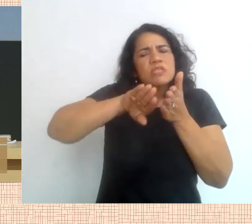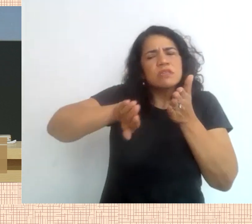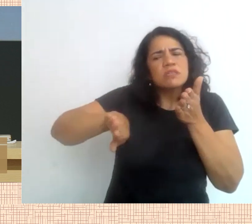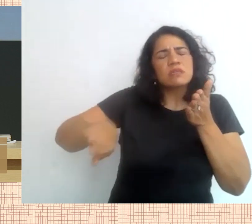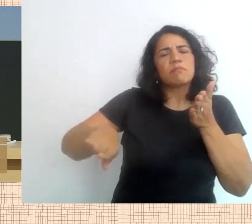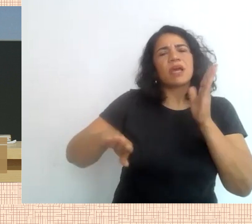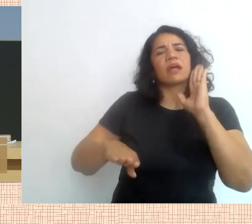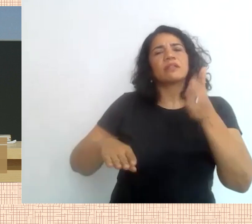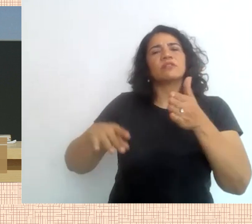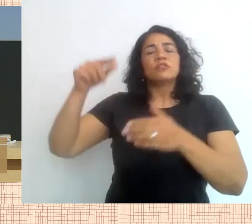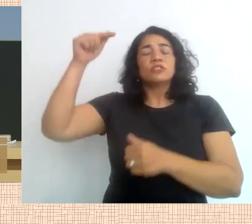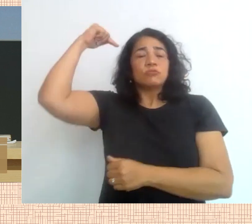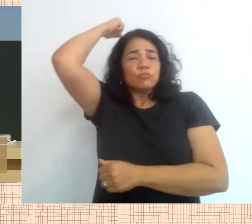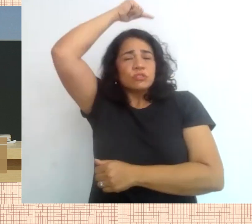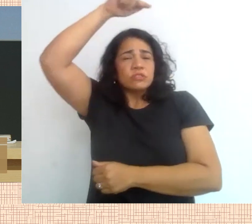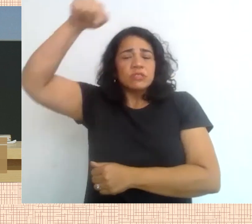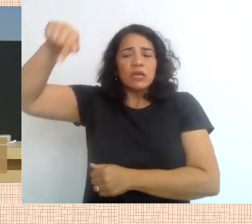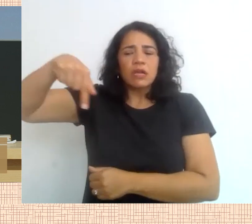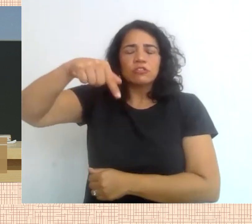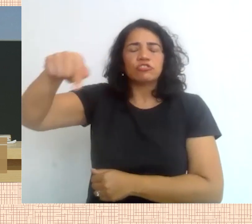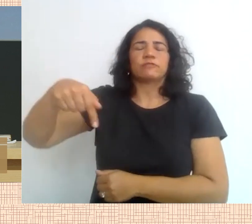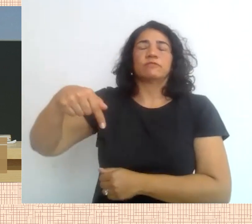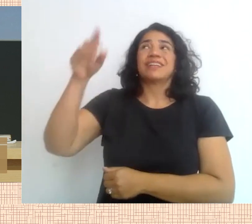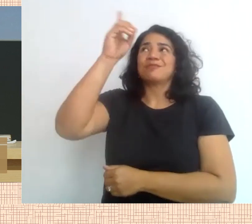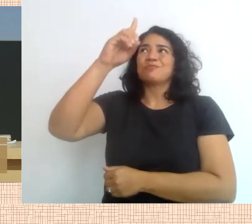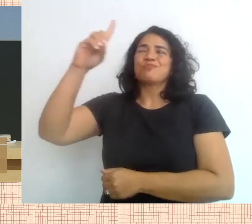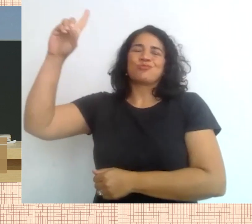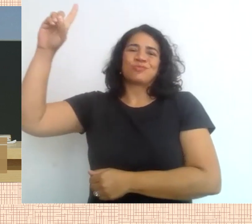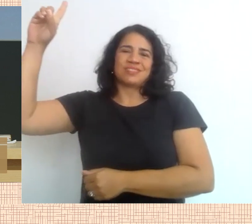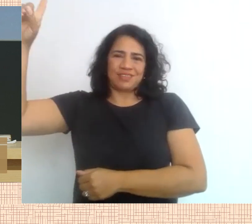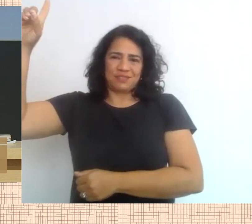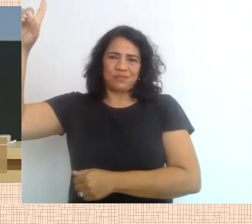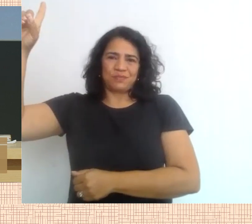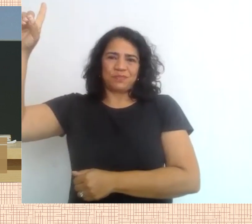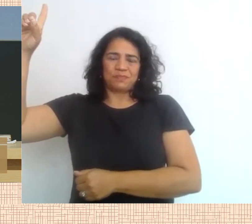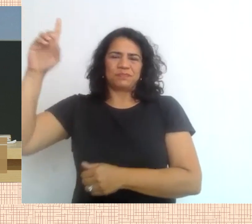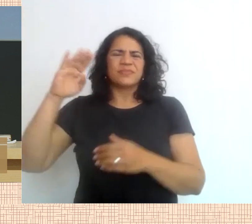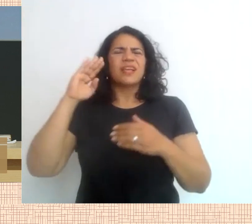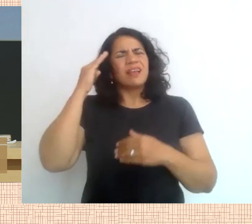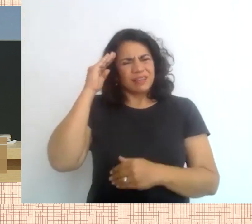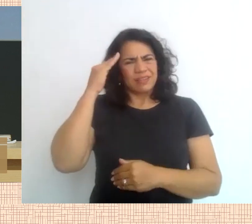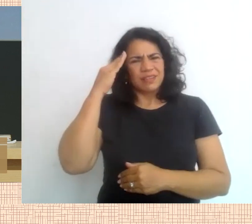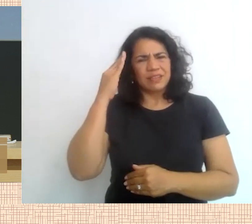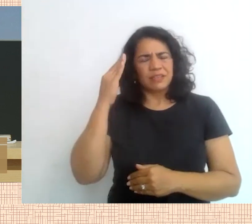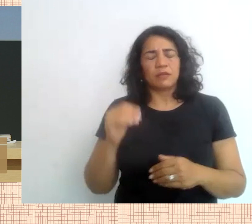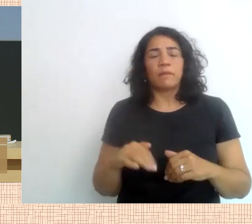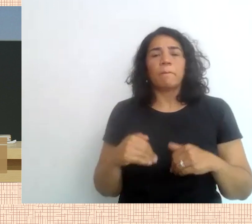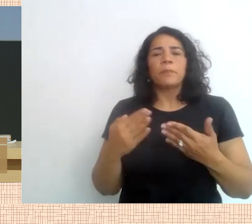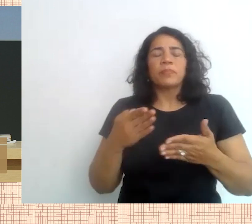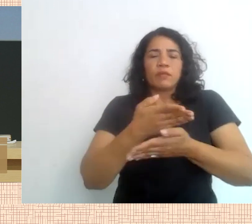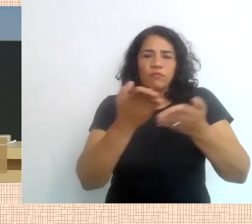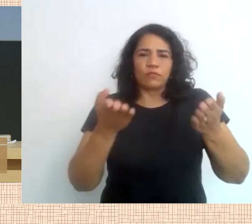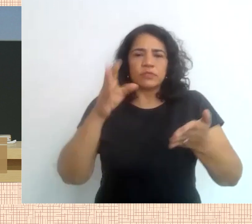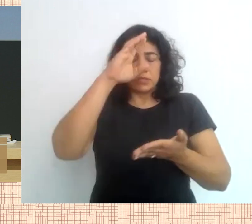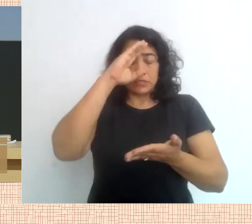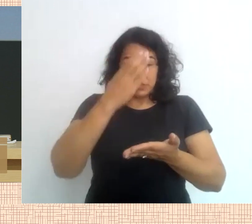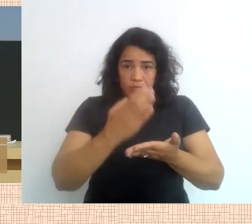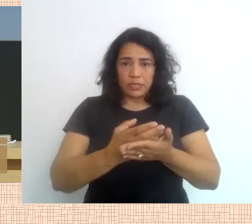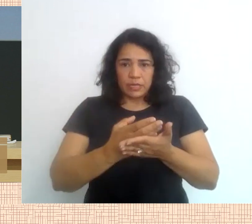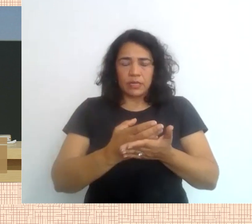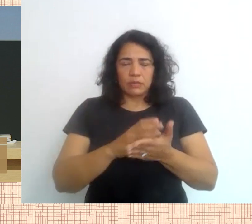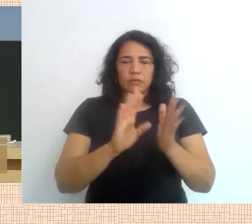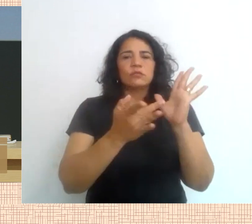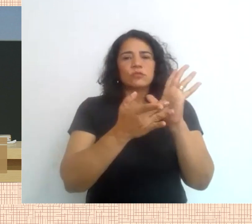Deus posicionalmente. Vocês entenderam? Quando vocês creram no Senhor Jesus,